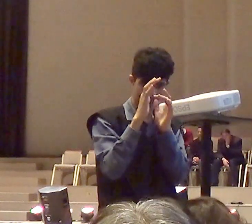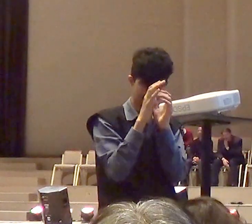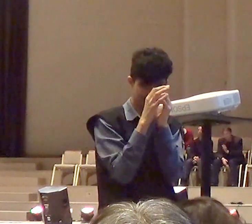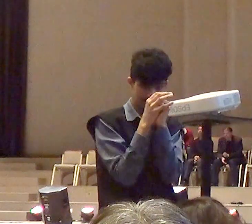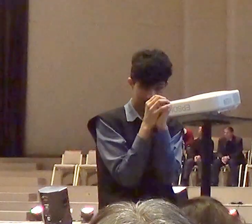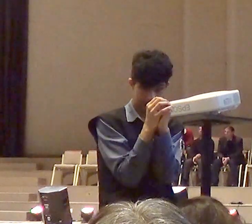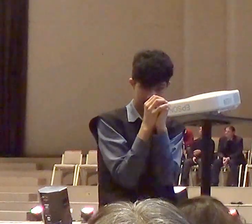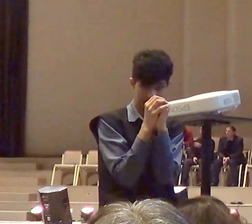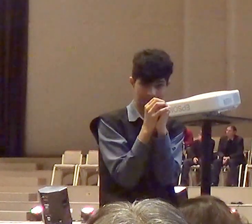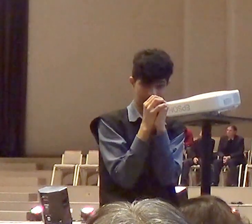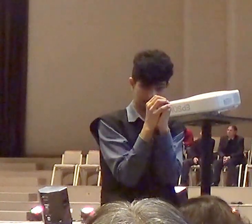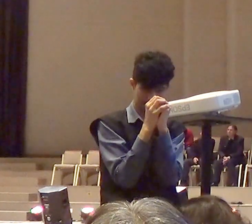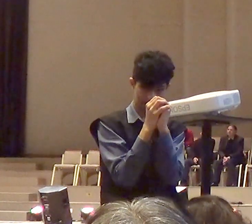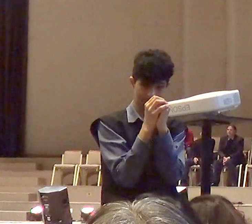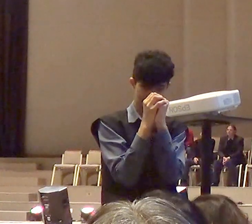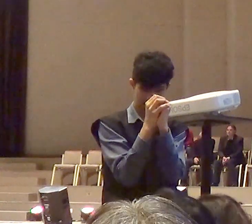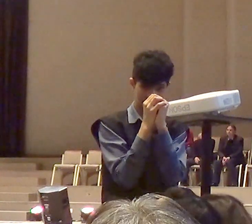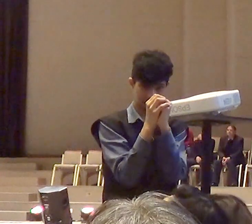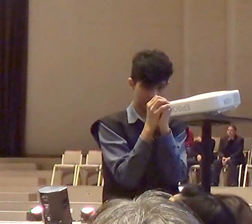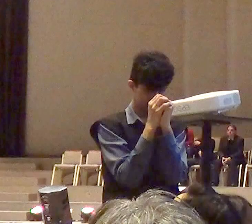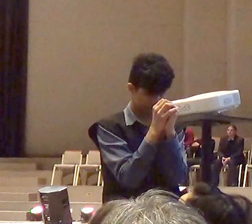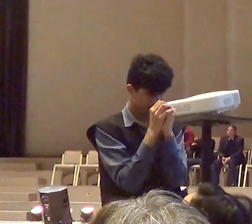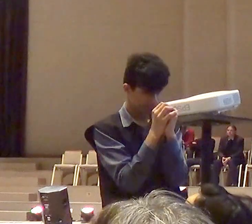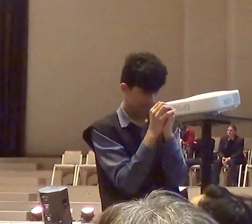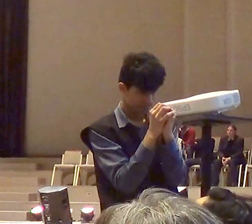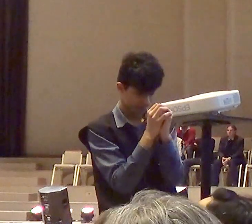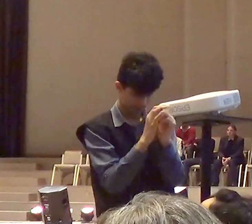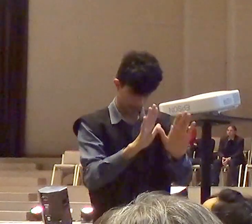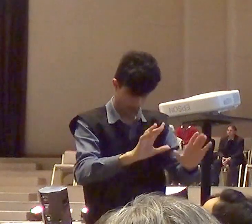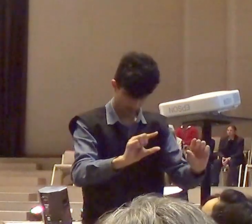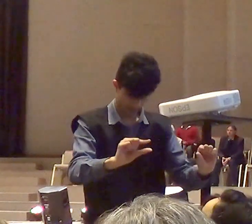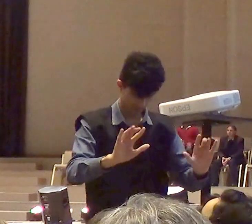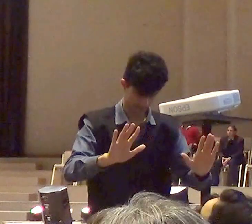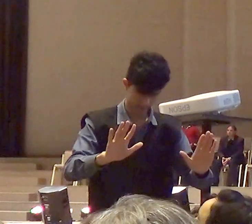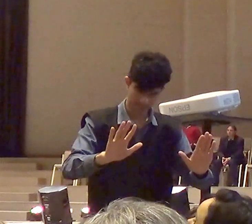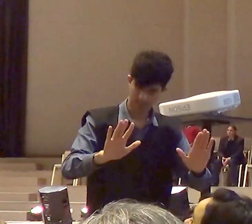Amém e amém amém não sai daí não tá